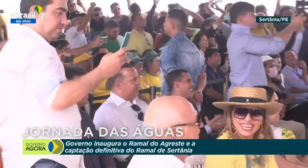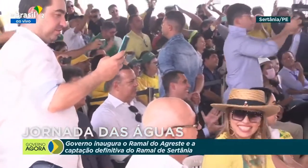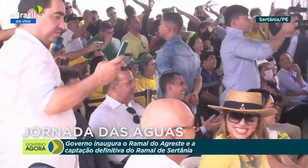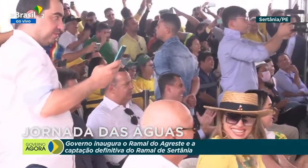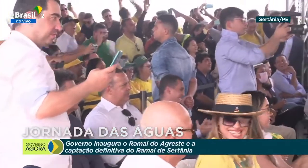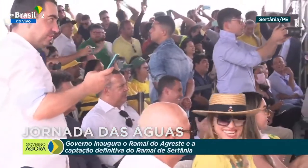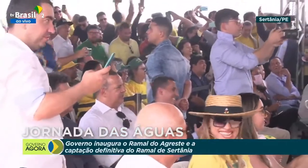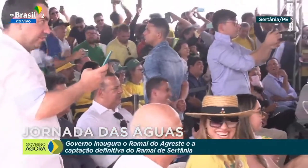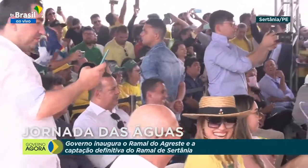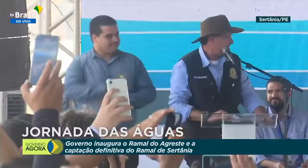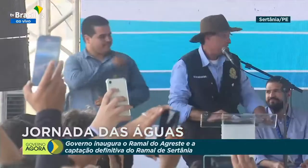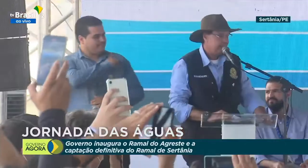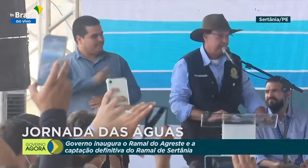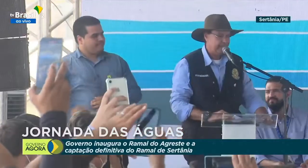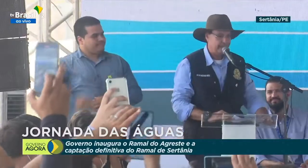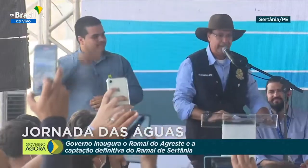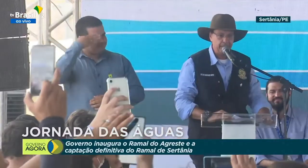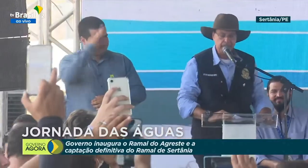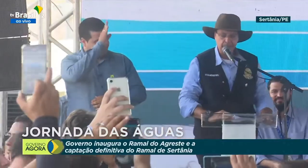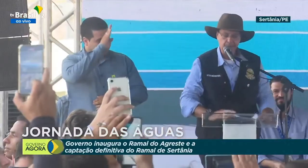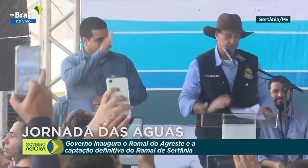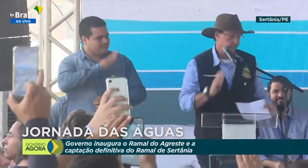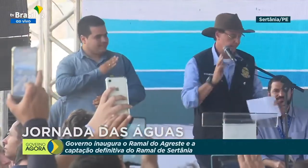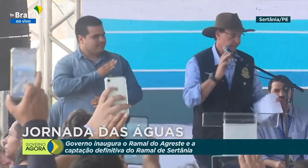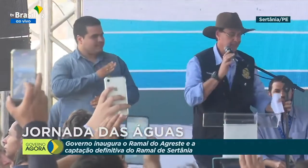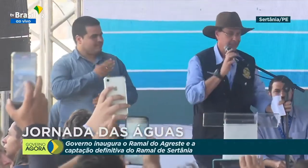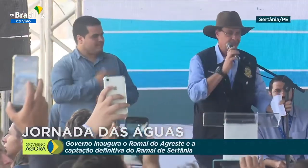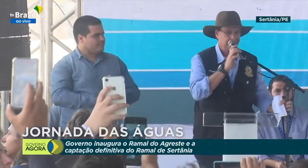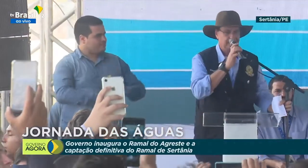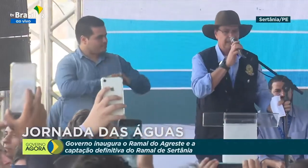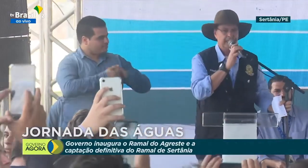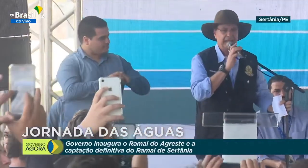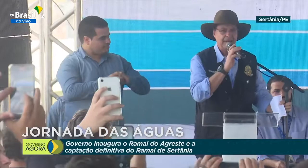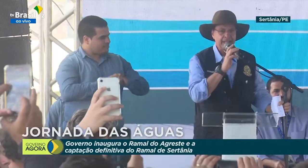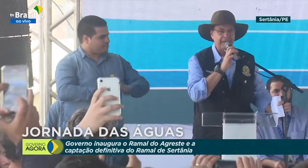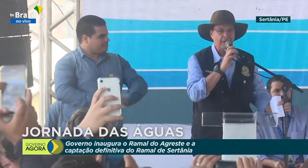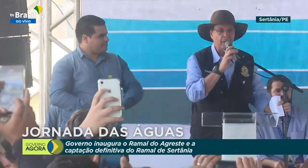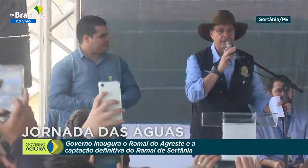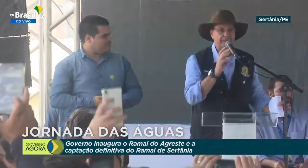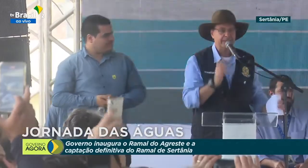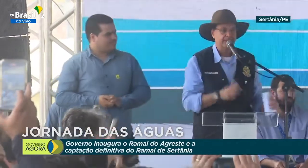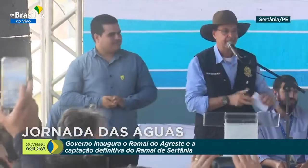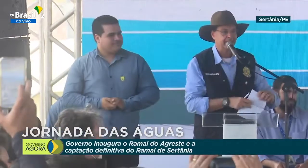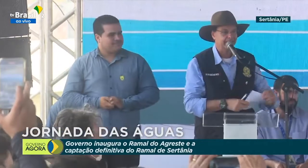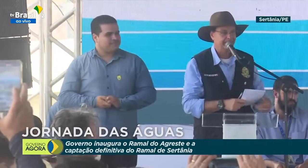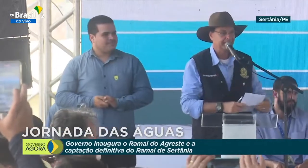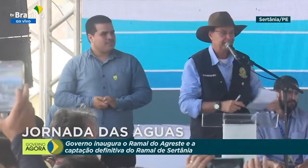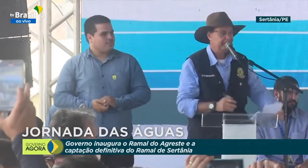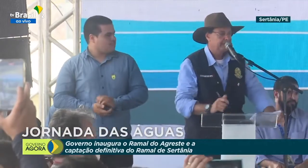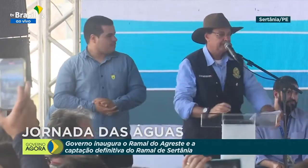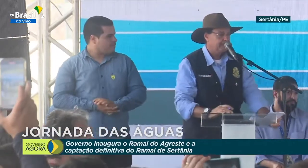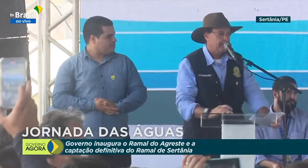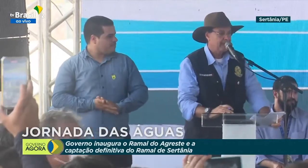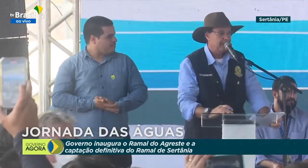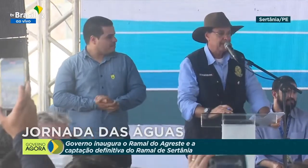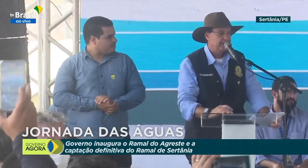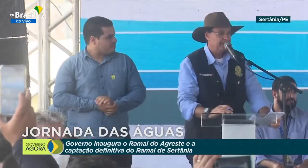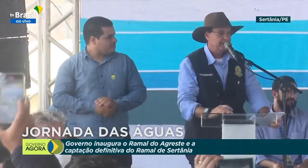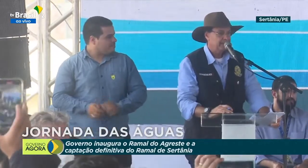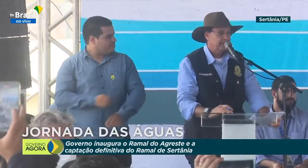Presidente Bolsonaro, saudar o senhor. E quero dizer uma coisa, presidente.